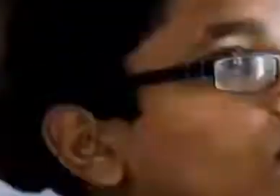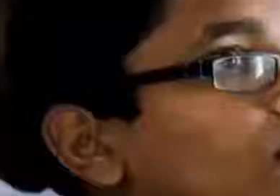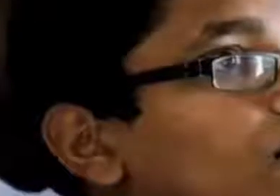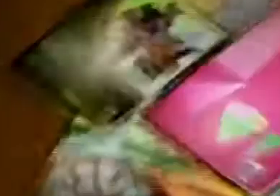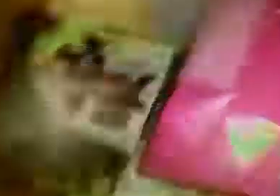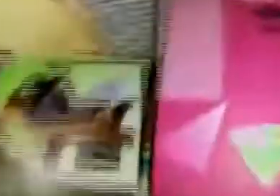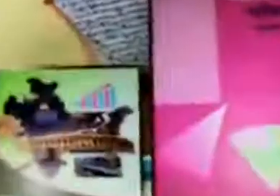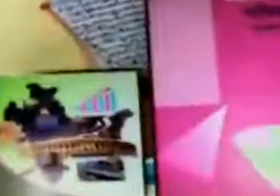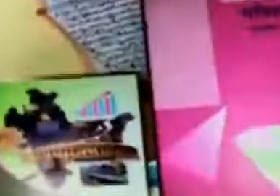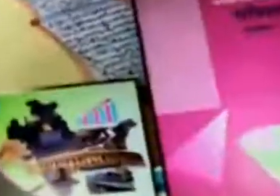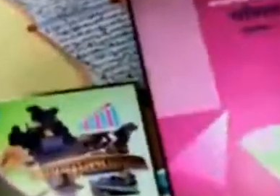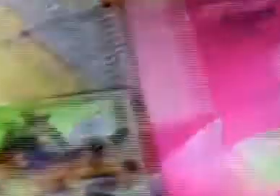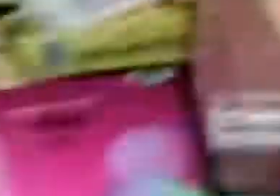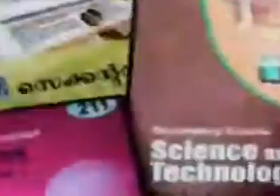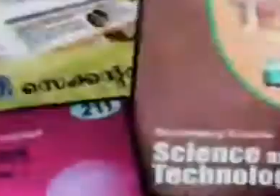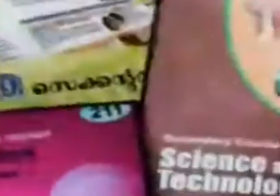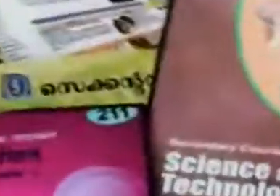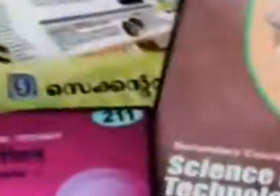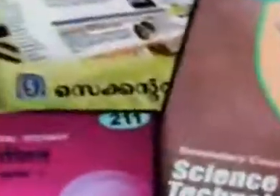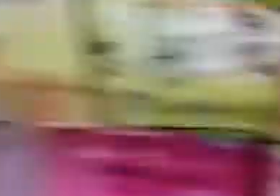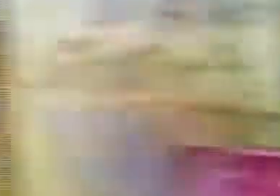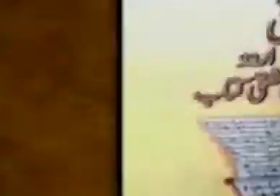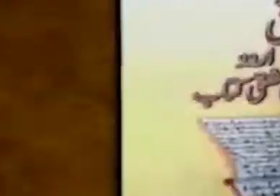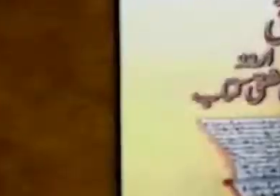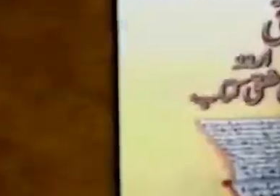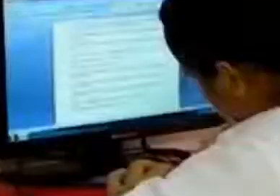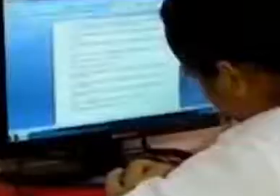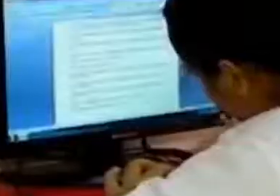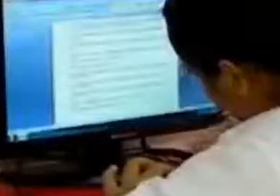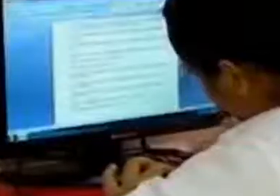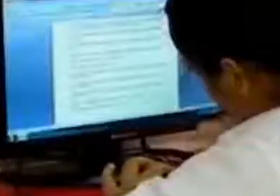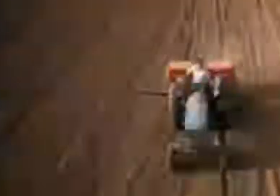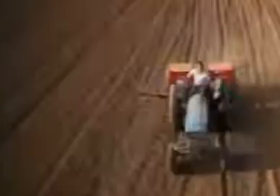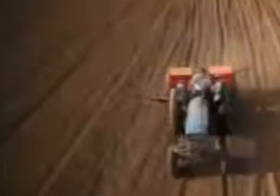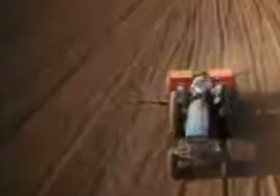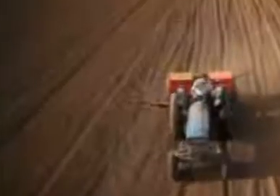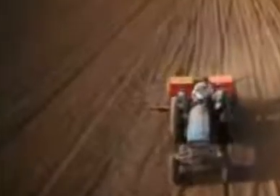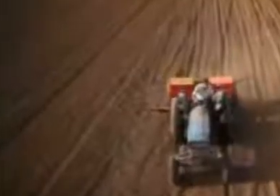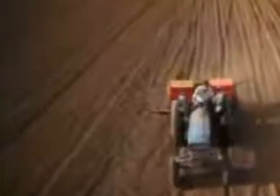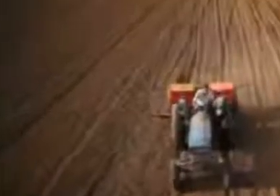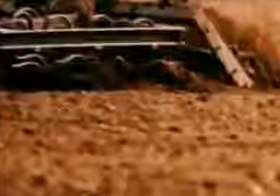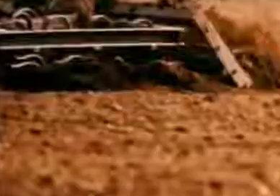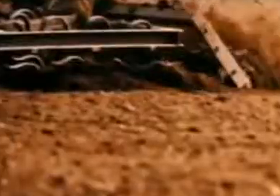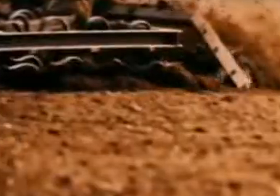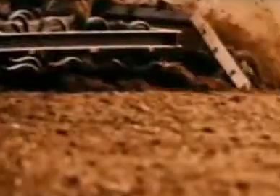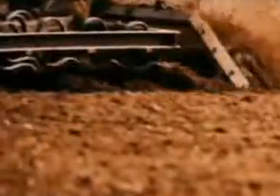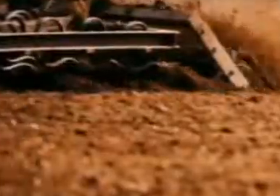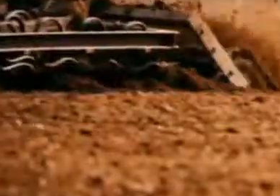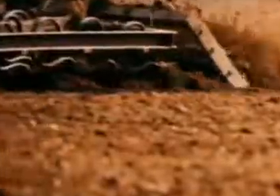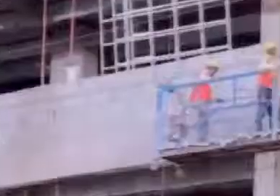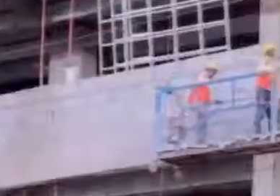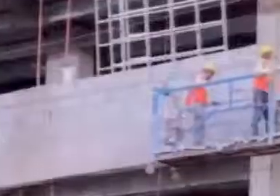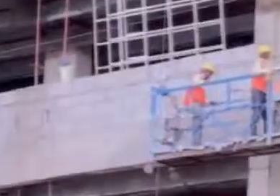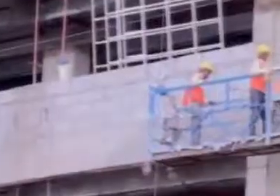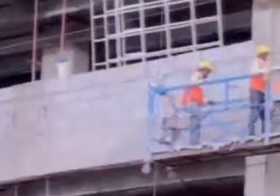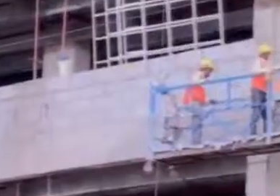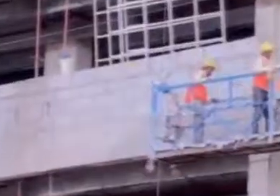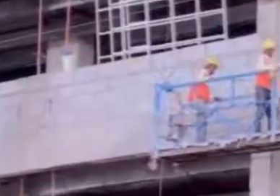हम उठे और जागे, मंजिल आने की ध्वनि सुने